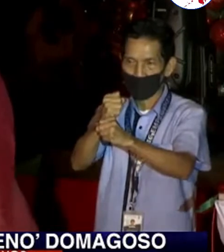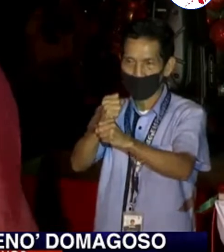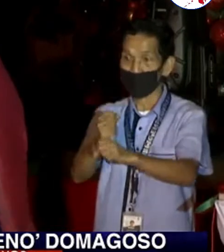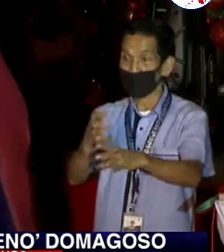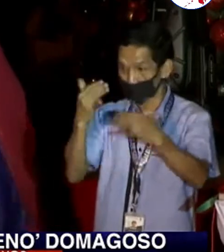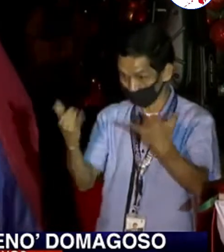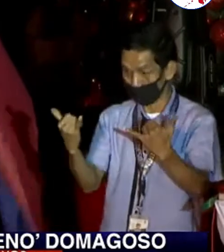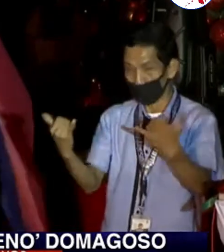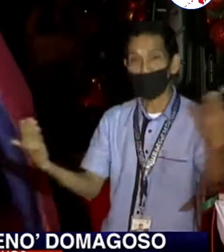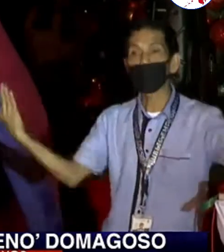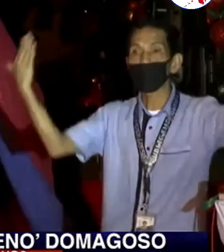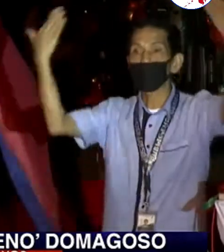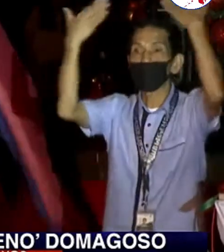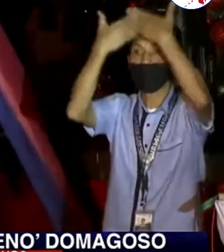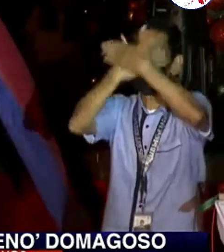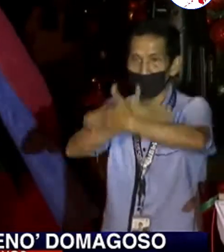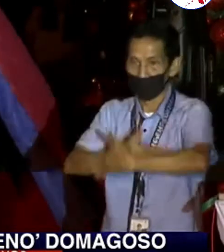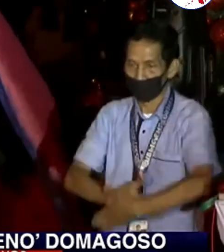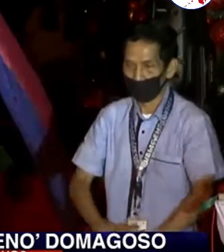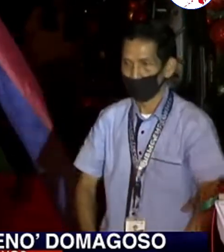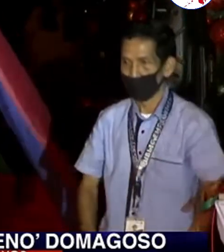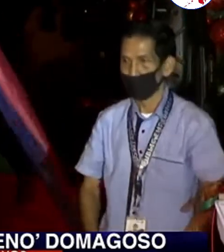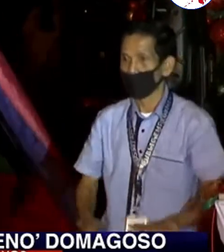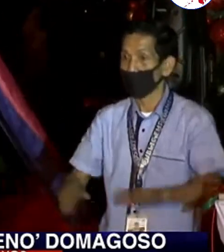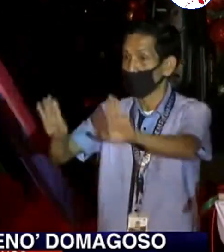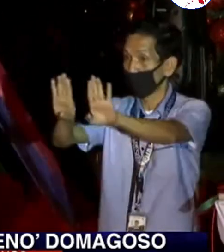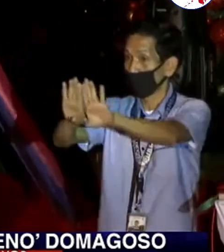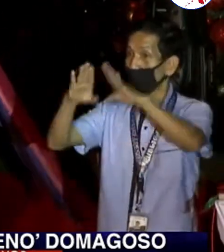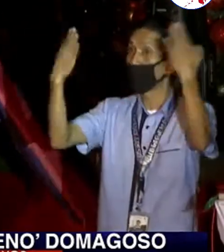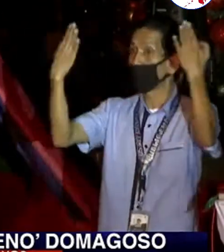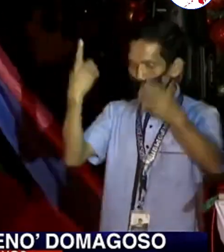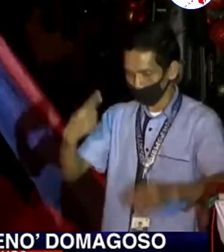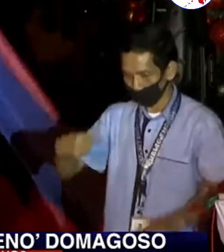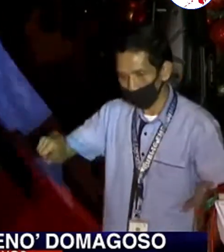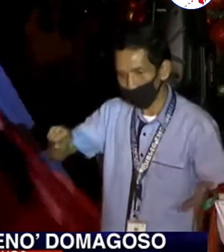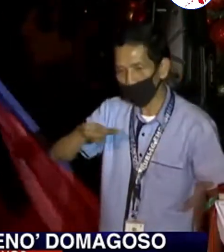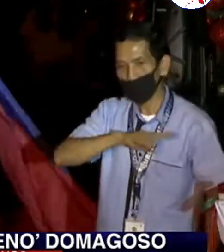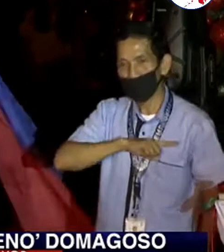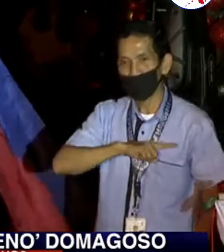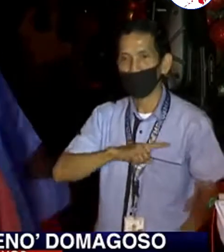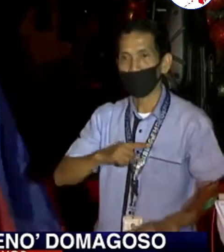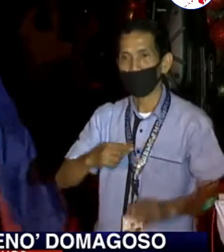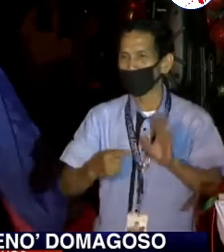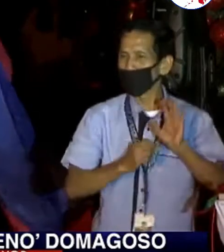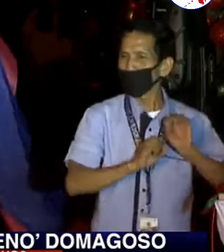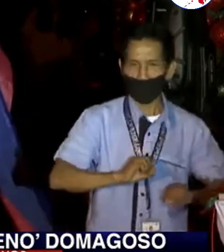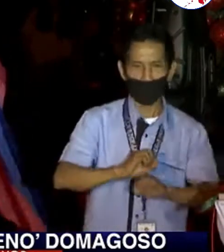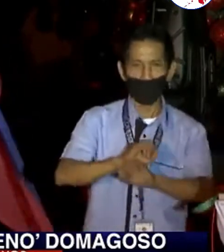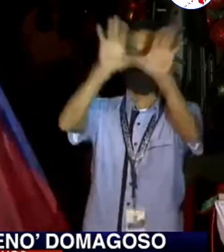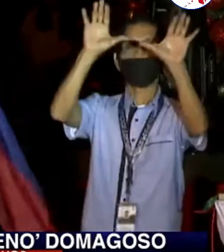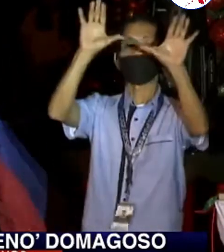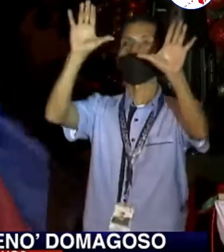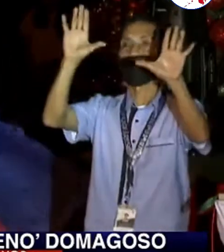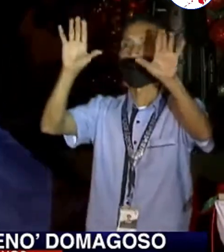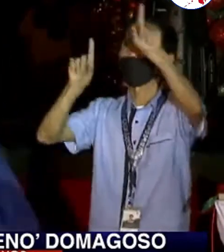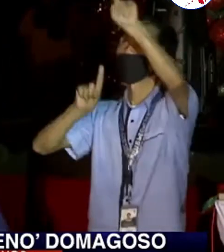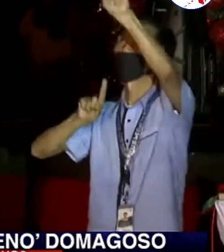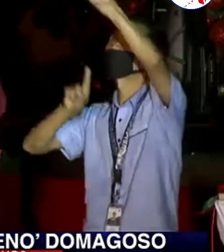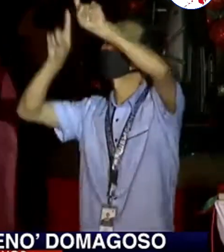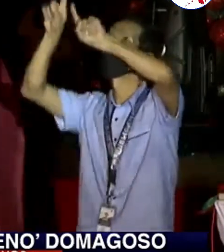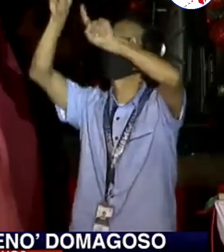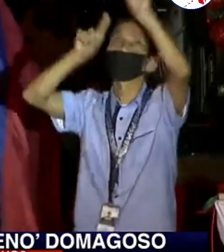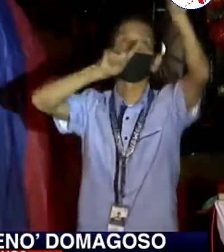2021? Ngayong gabi ay bubuksan natin ang sinag ng tala.